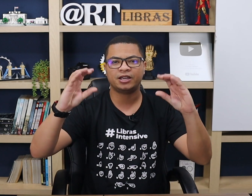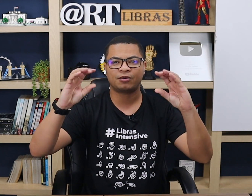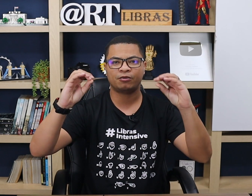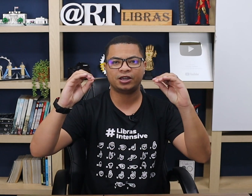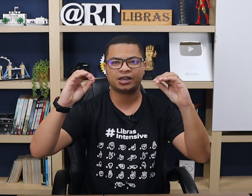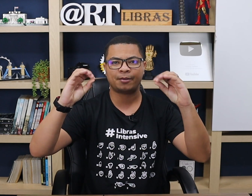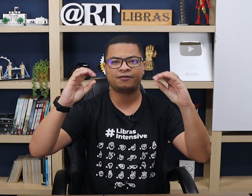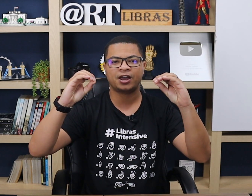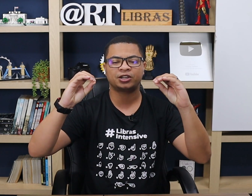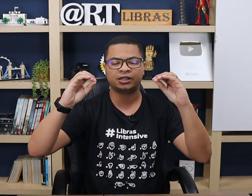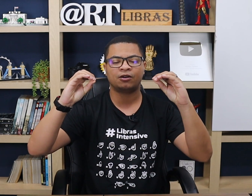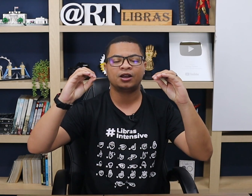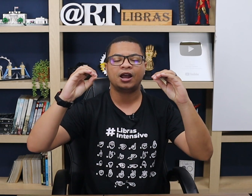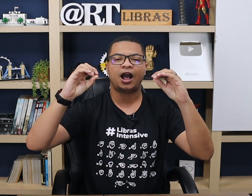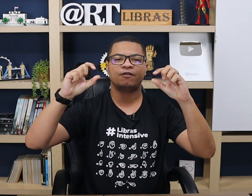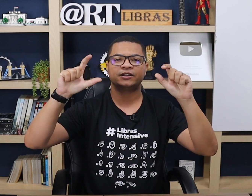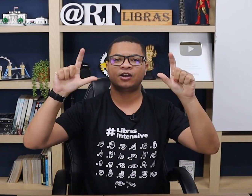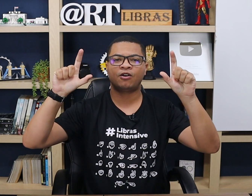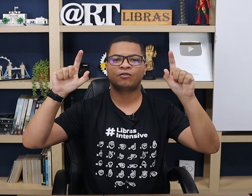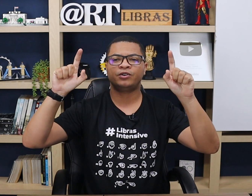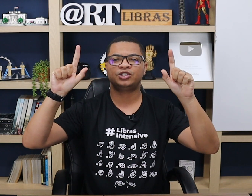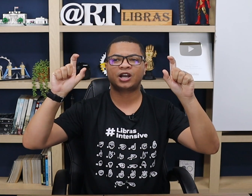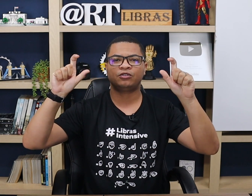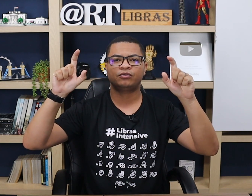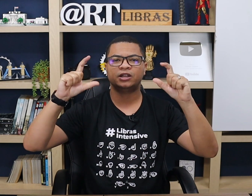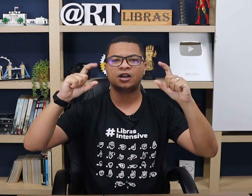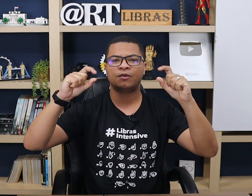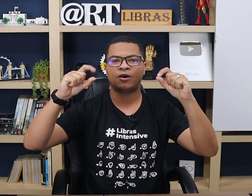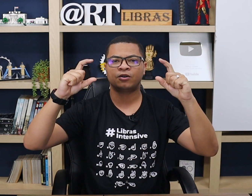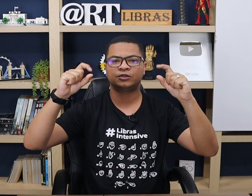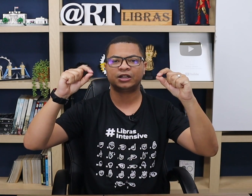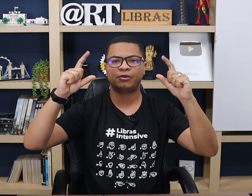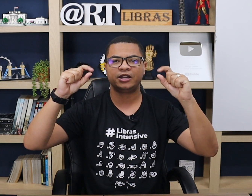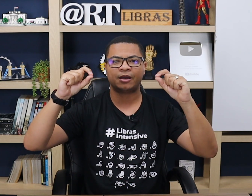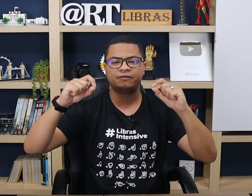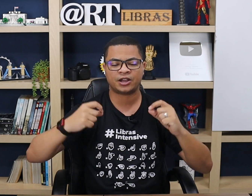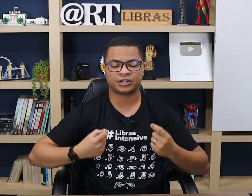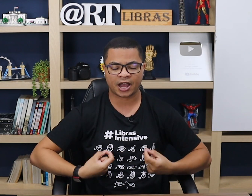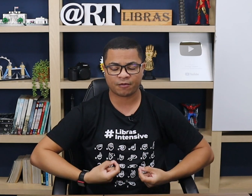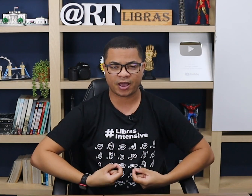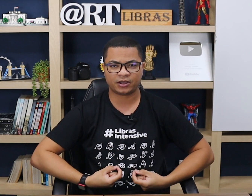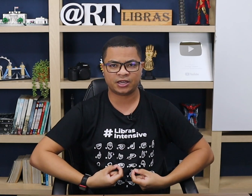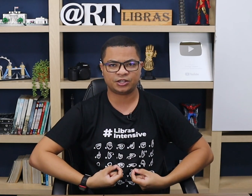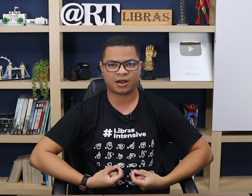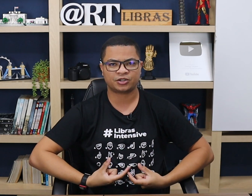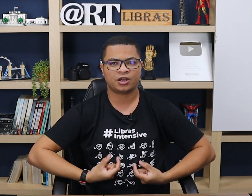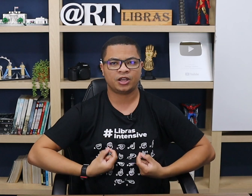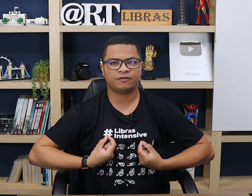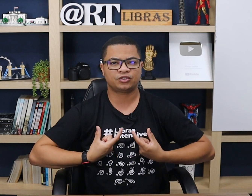a bolinha com a boquinha que abre e fecha então aí eu vou fazer ó o indicador e com dedão ó como se fosse a bolinha abre e fecha aí eu pego aqui debaixo e